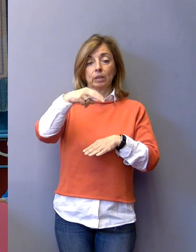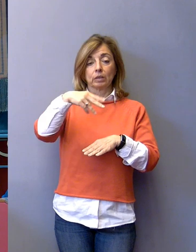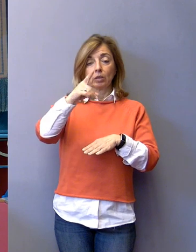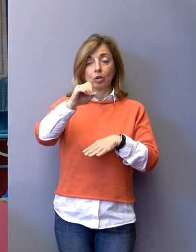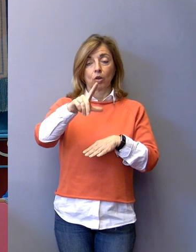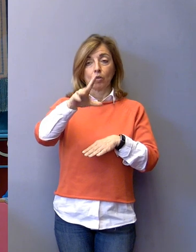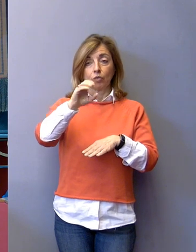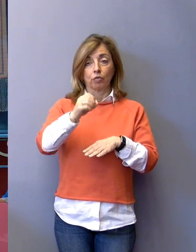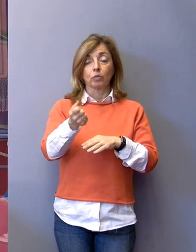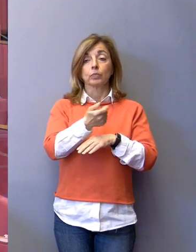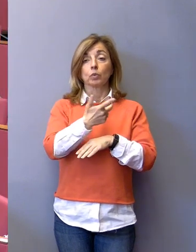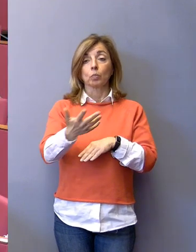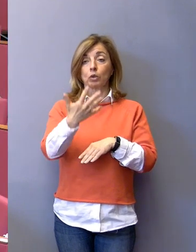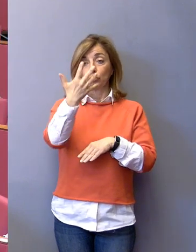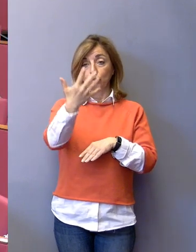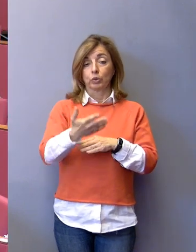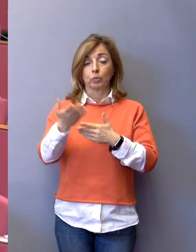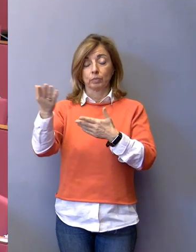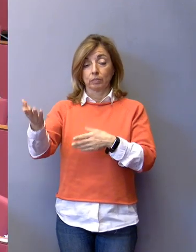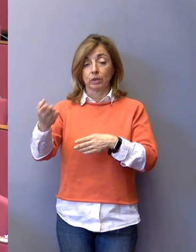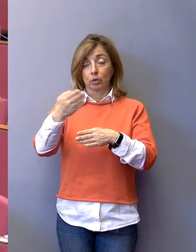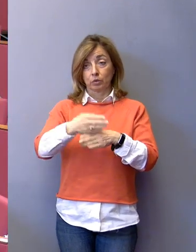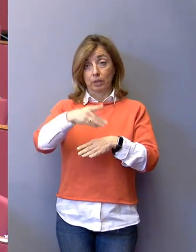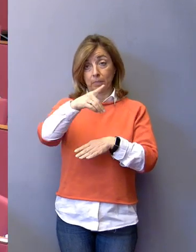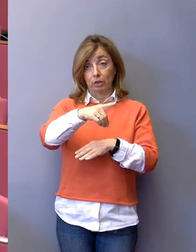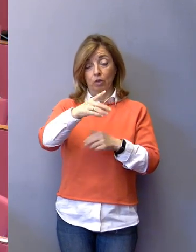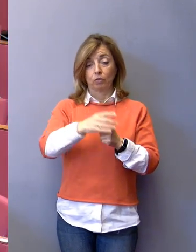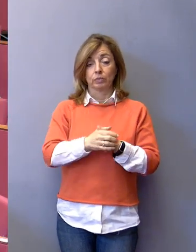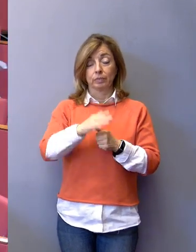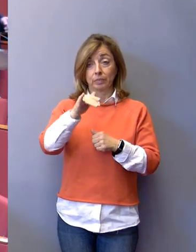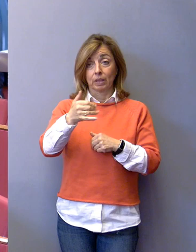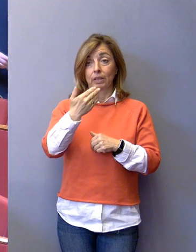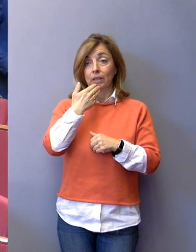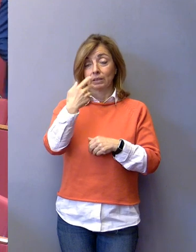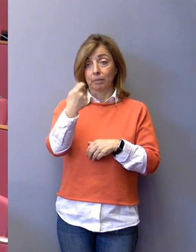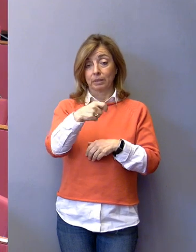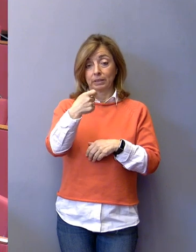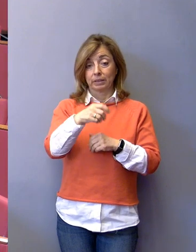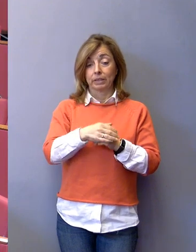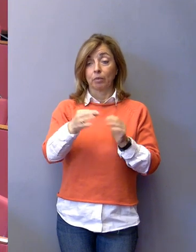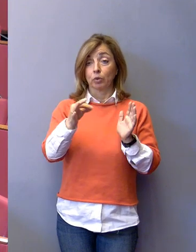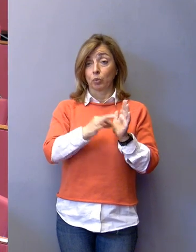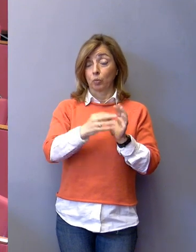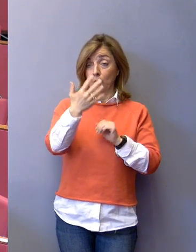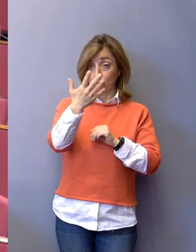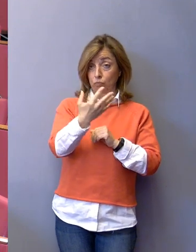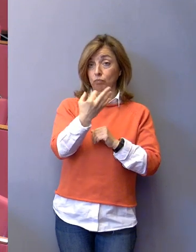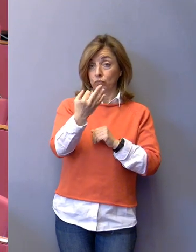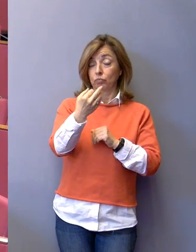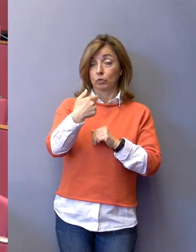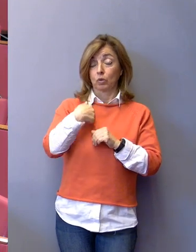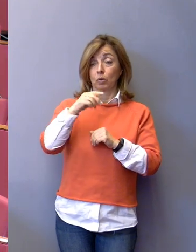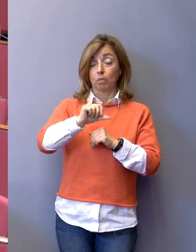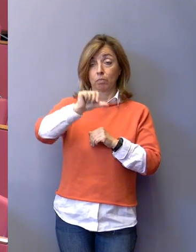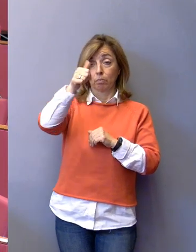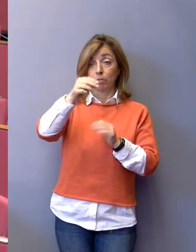prego consigliere Pandolfo Sì grazie presidente esattamente dal numero 5 è che il